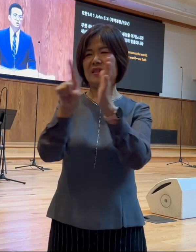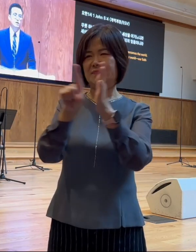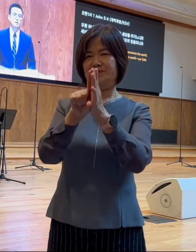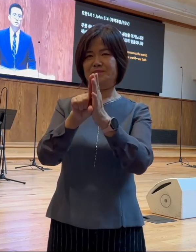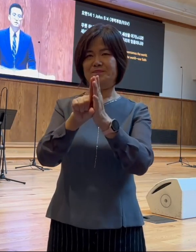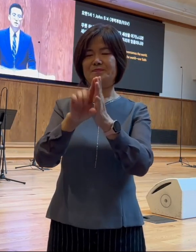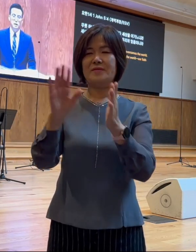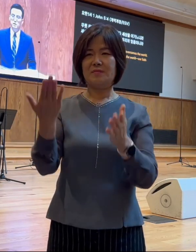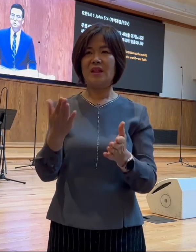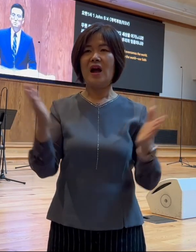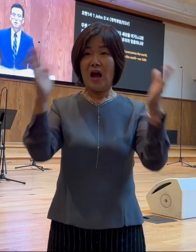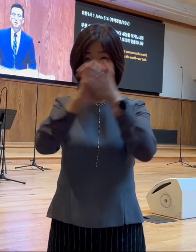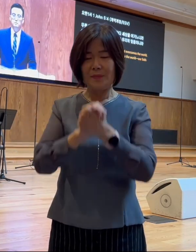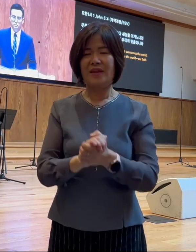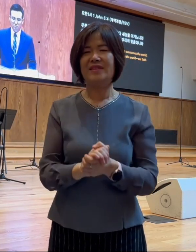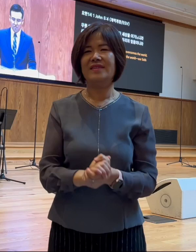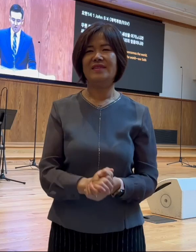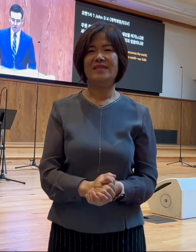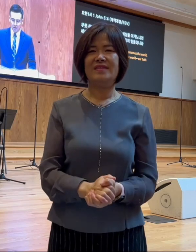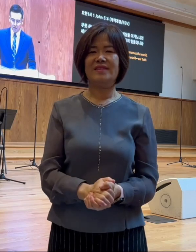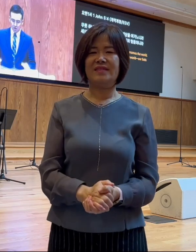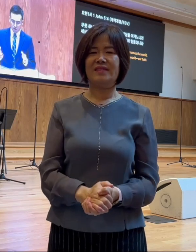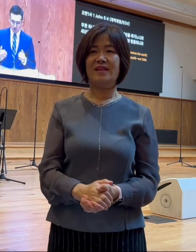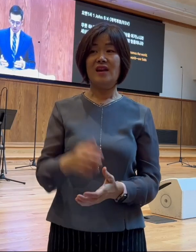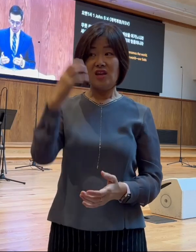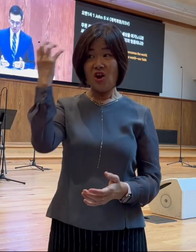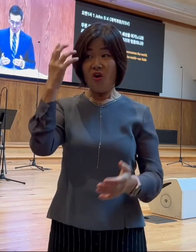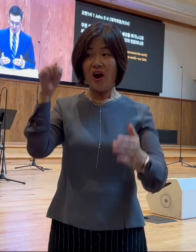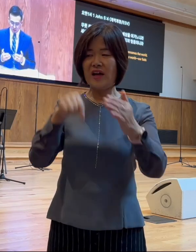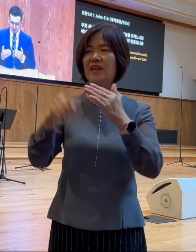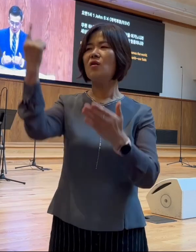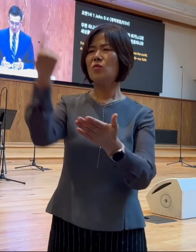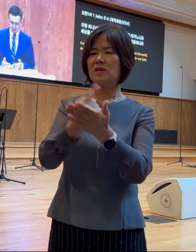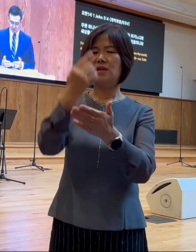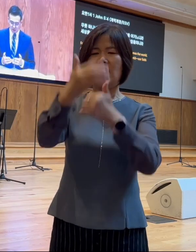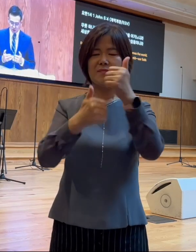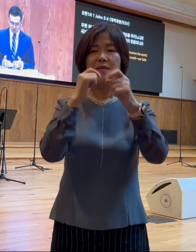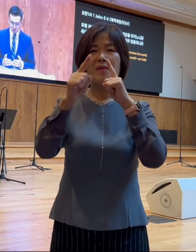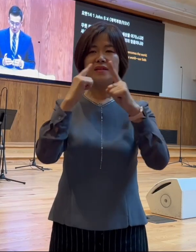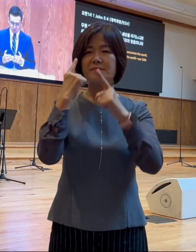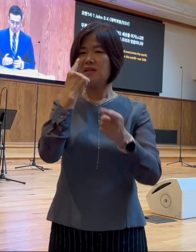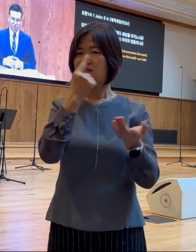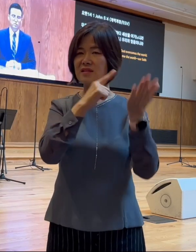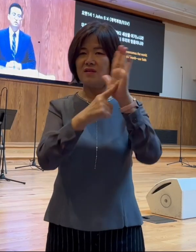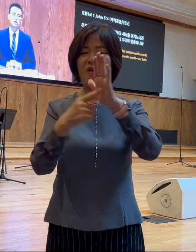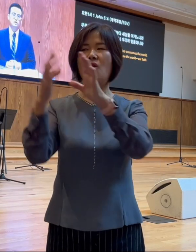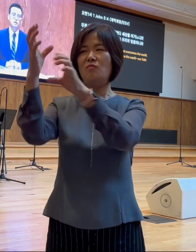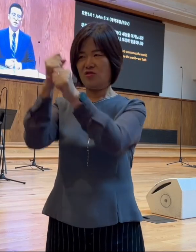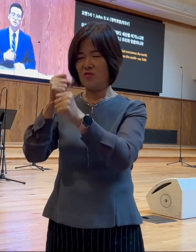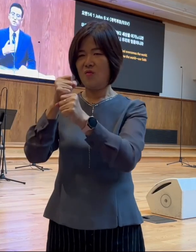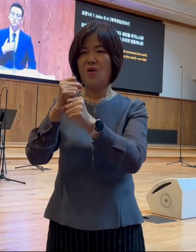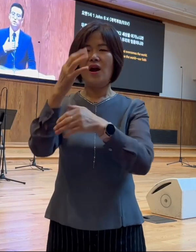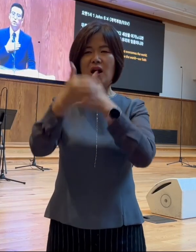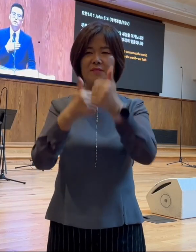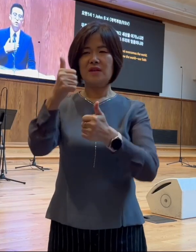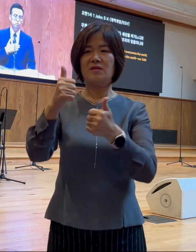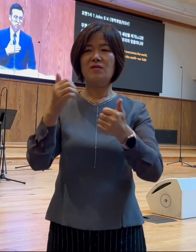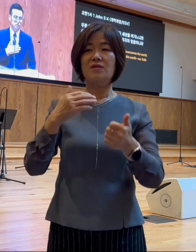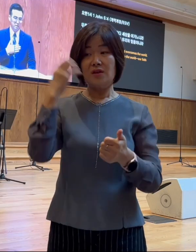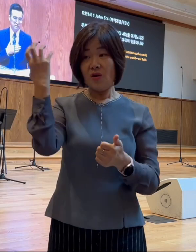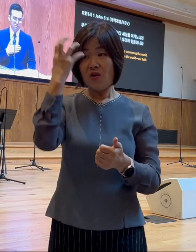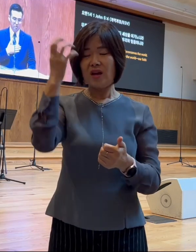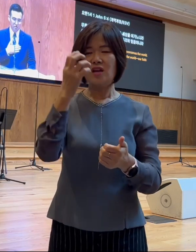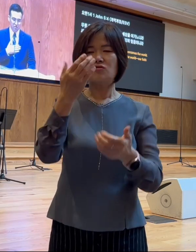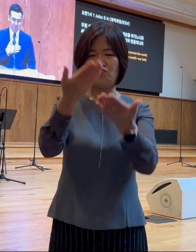믿음이니라. 아멘이십니까? 이 영 안에 임한 하나님의 말씀의 증거를 붙드는 거예요. 하나님께서 내 영에 새겨주신